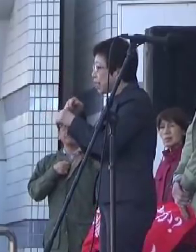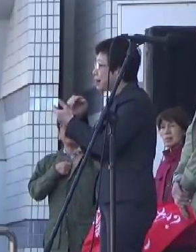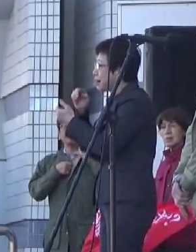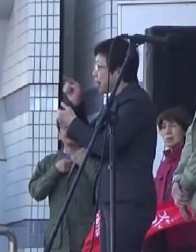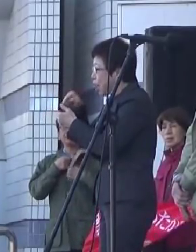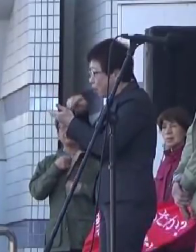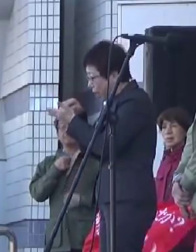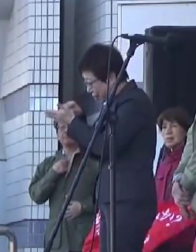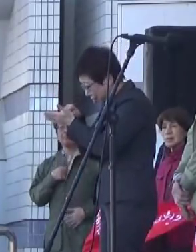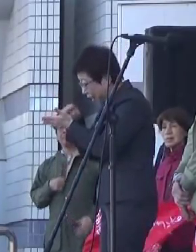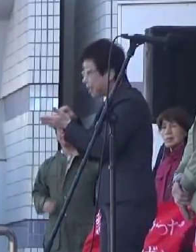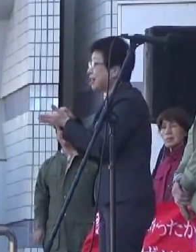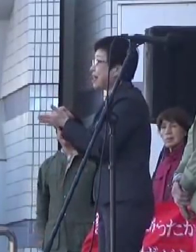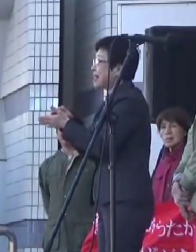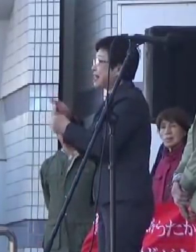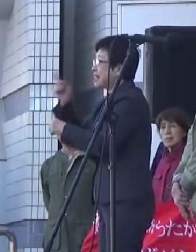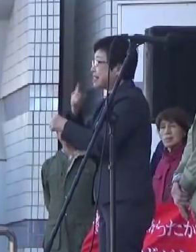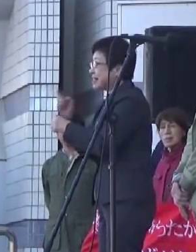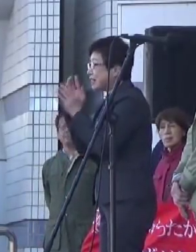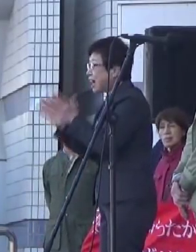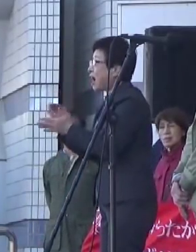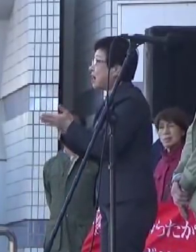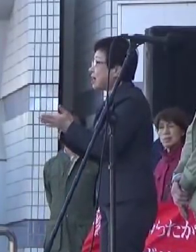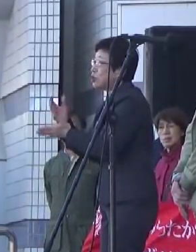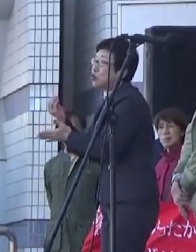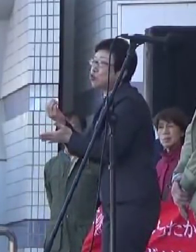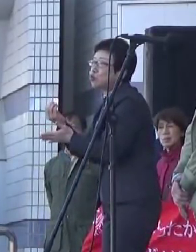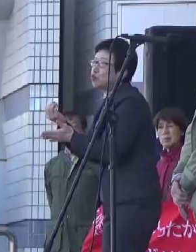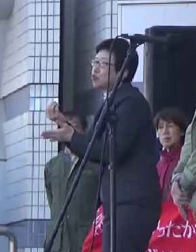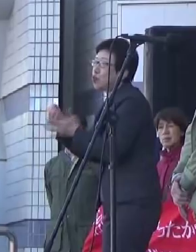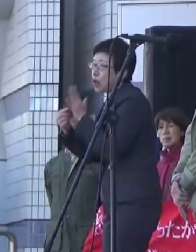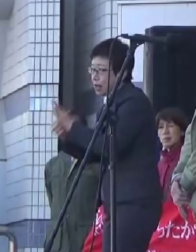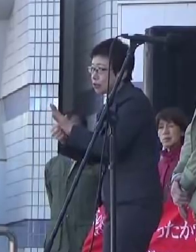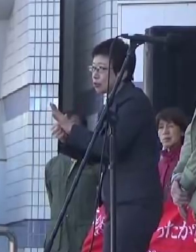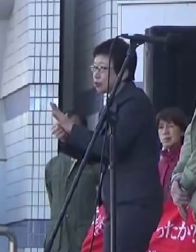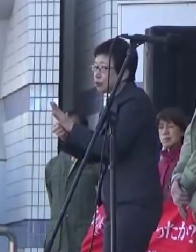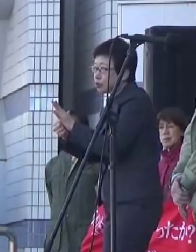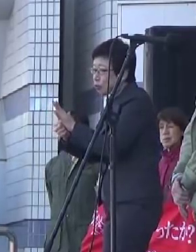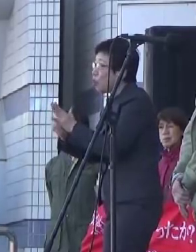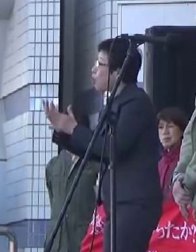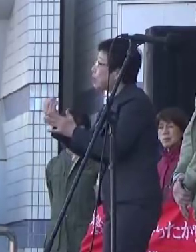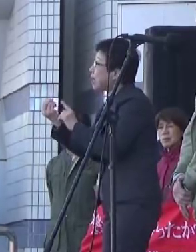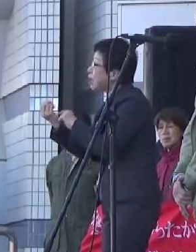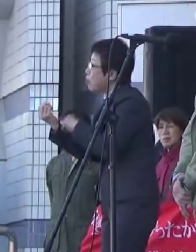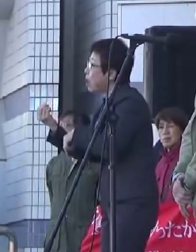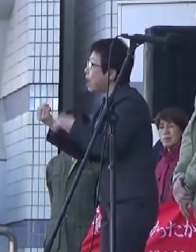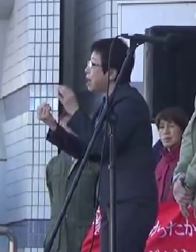、それが1時間あたりの値であると。その値というのは